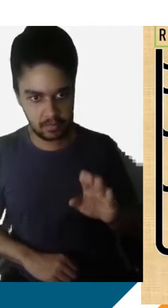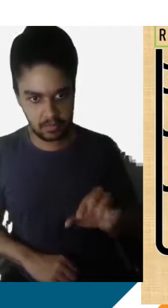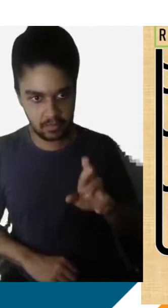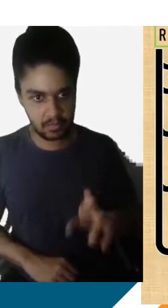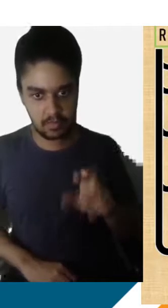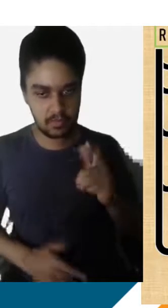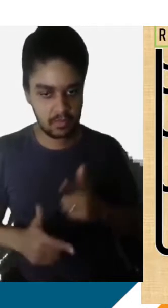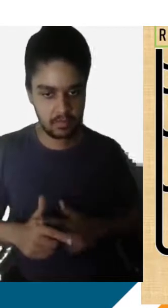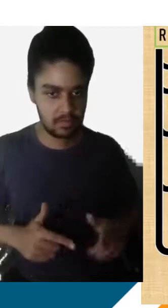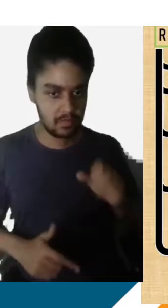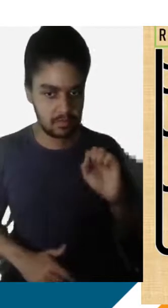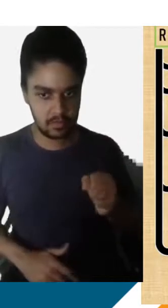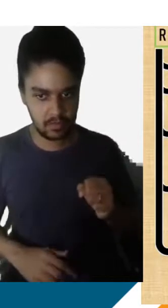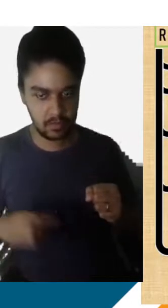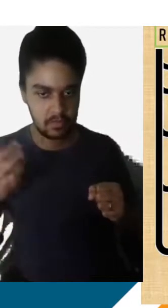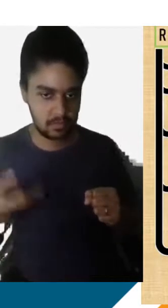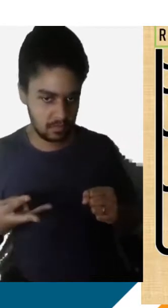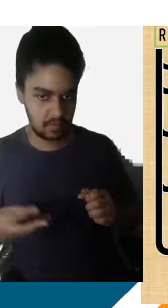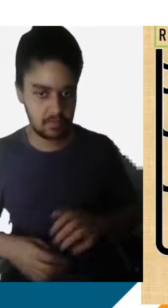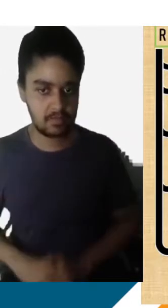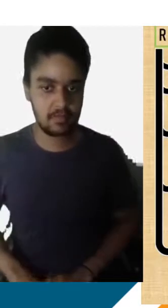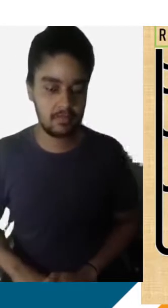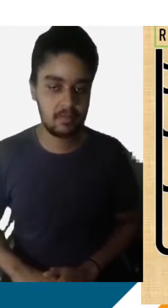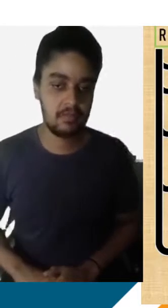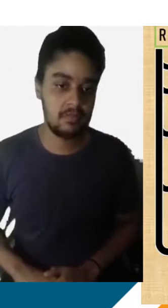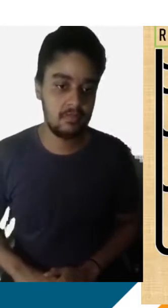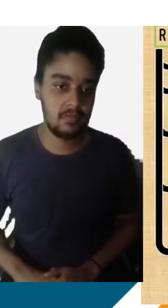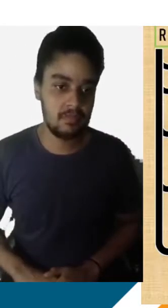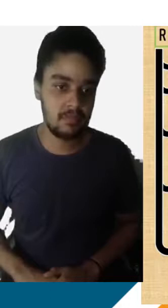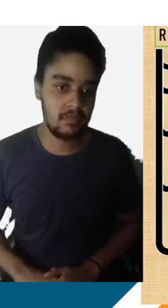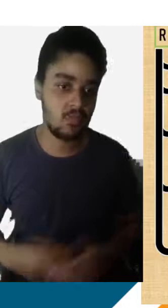que ele divide em 8 planaltos e 3 planícies.